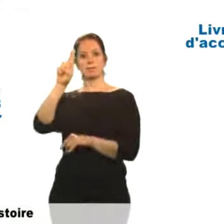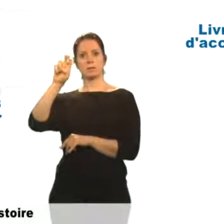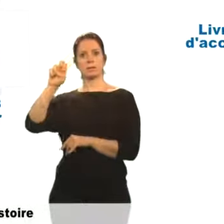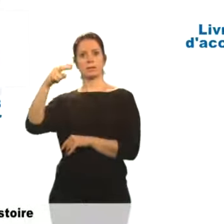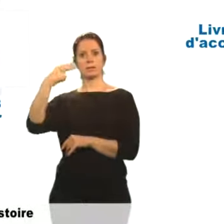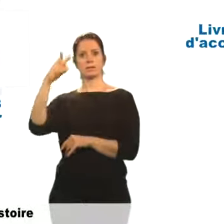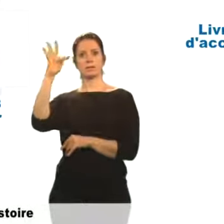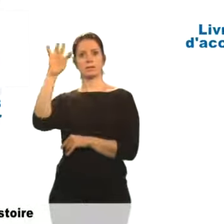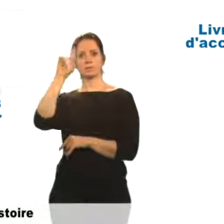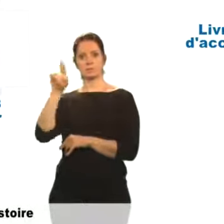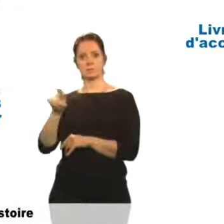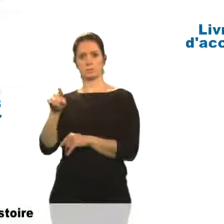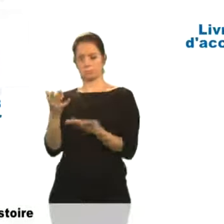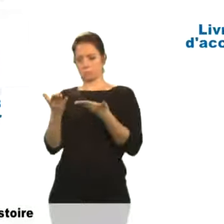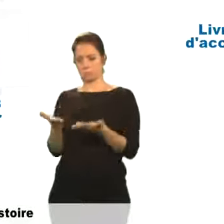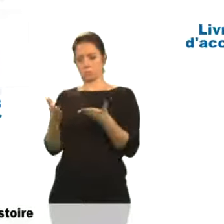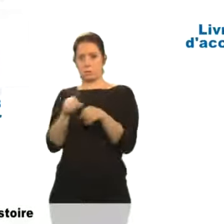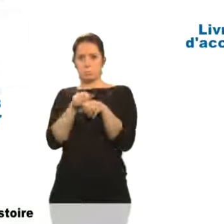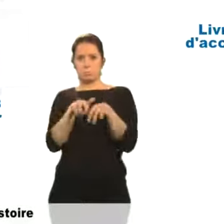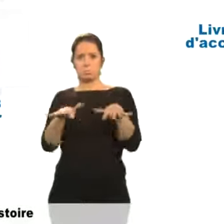répartis sur l'ensemble du département.